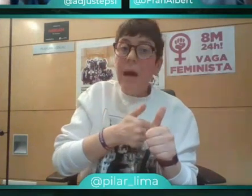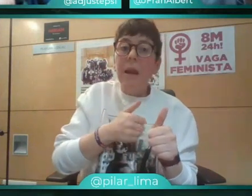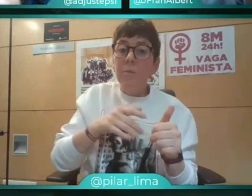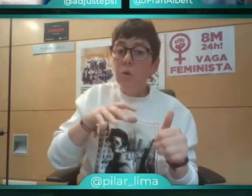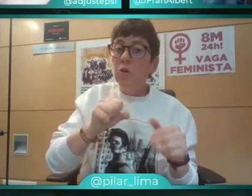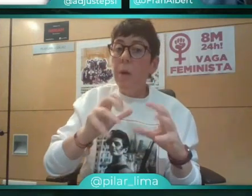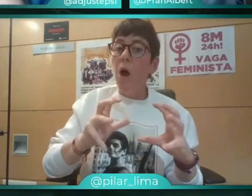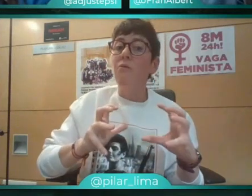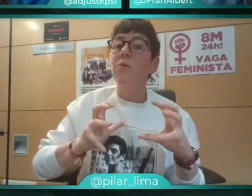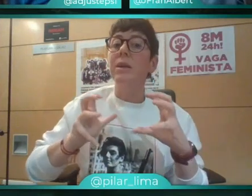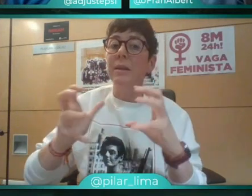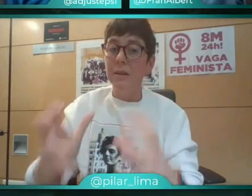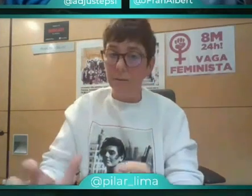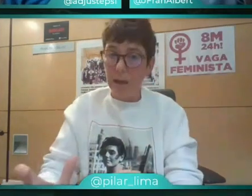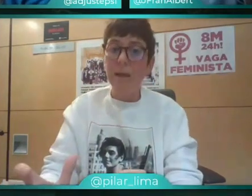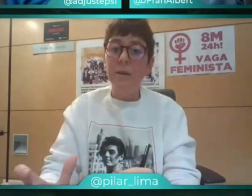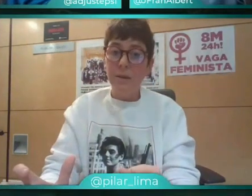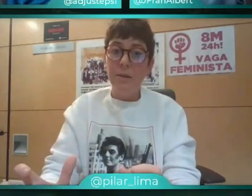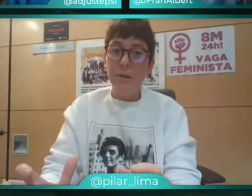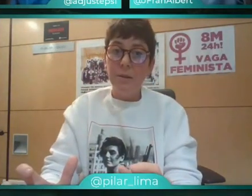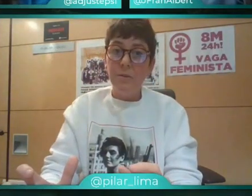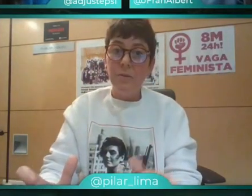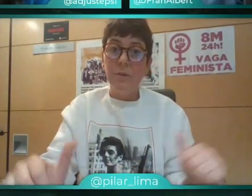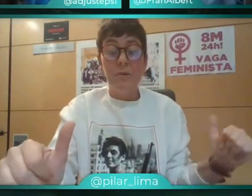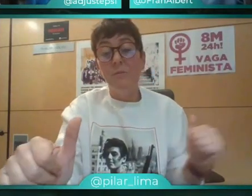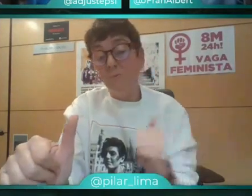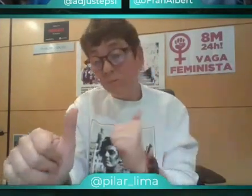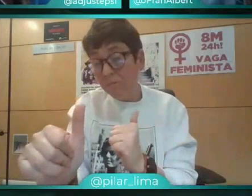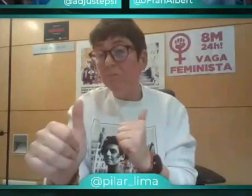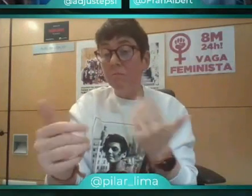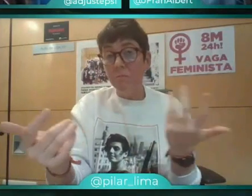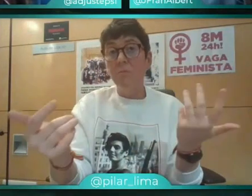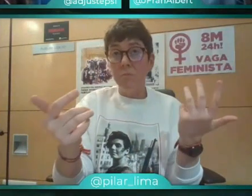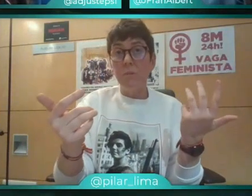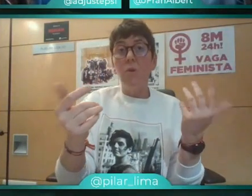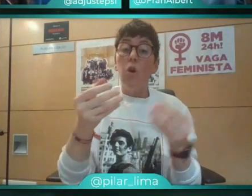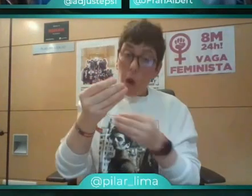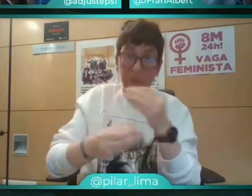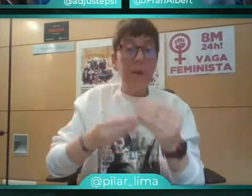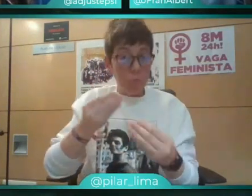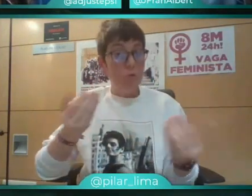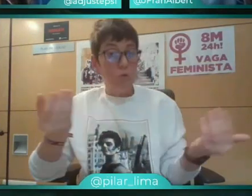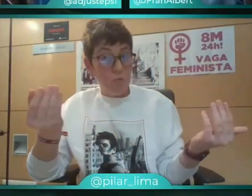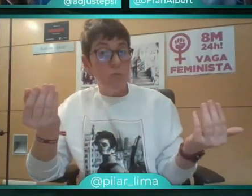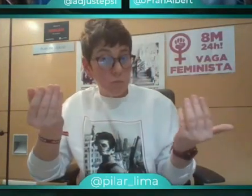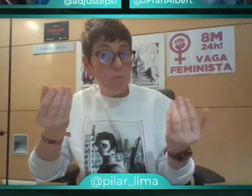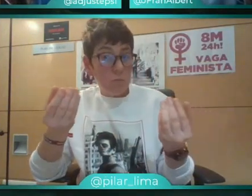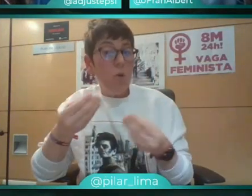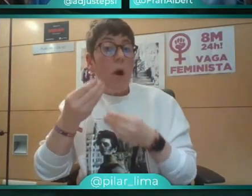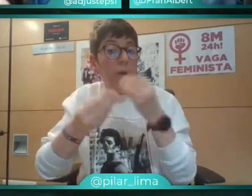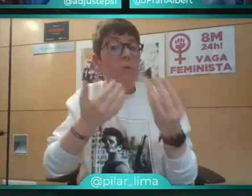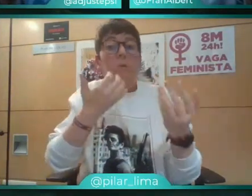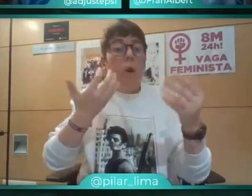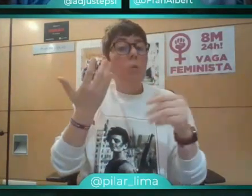y no estar a la defensiva sino ir a la ofensiva y claro